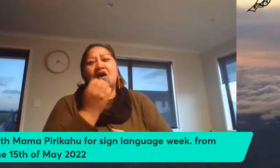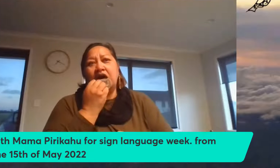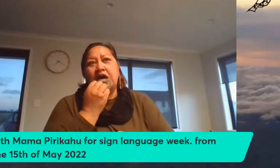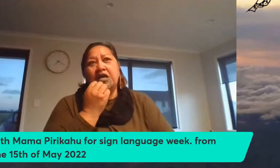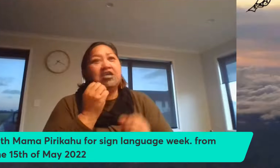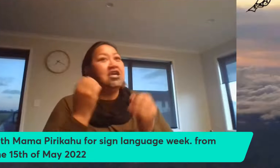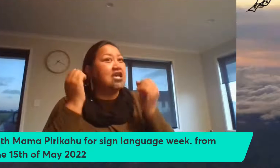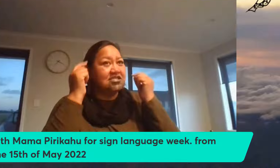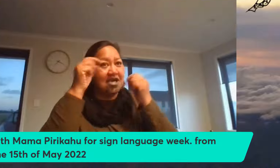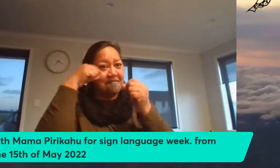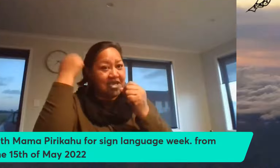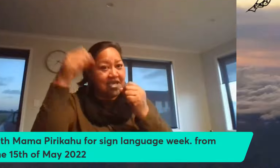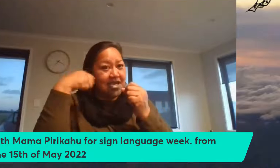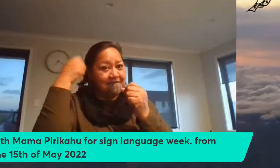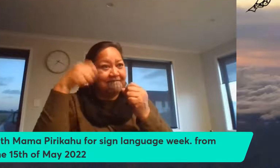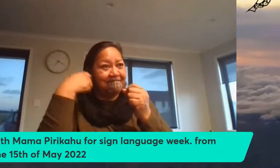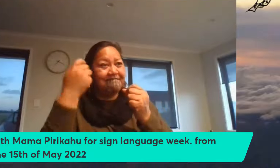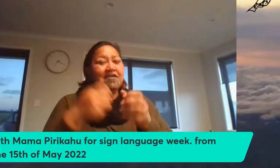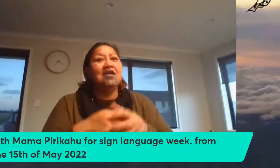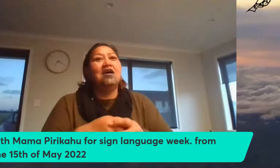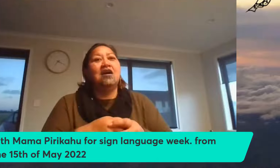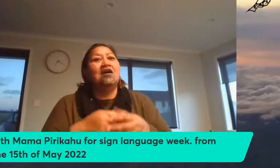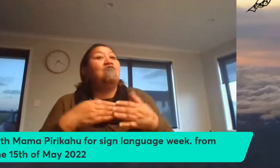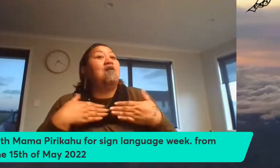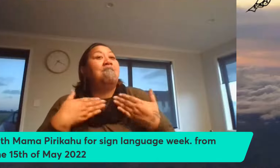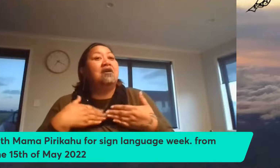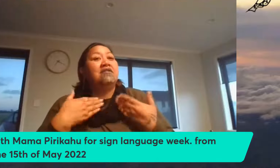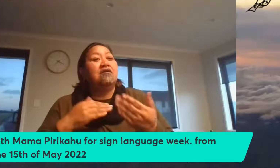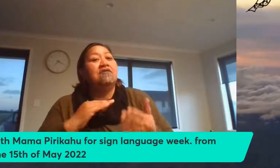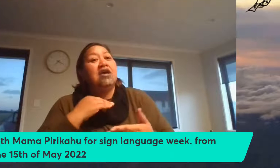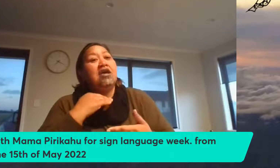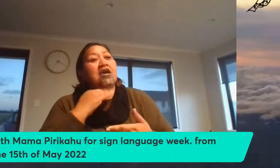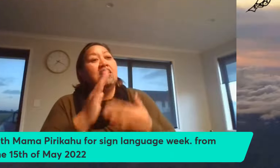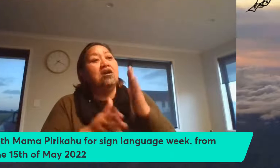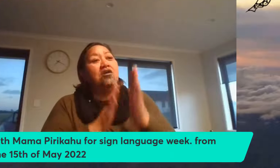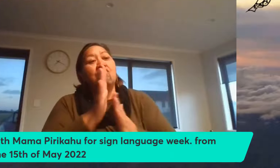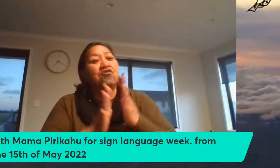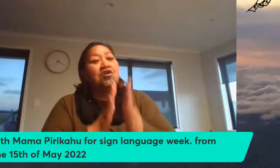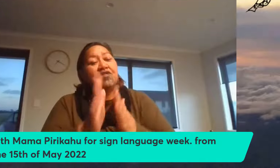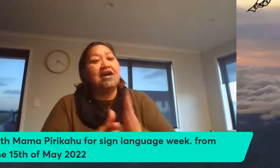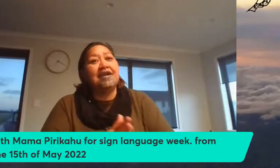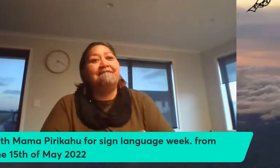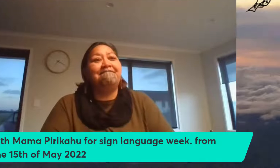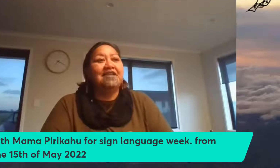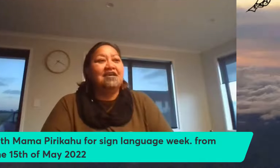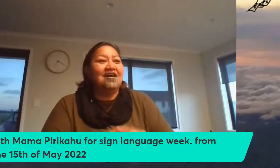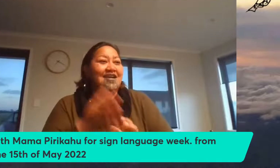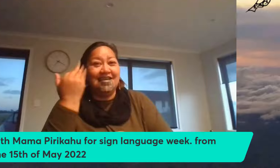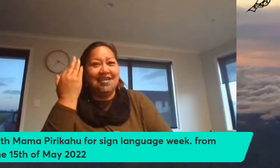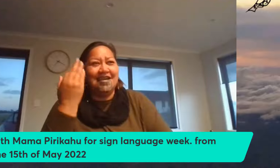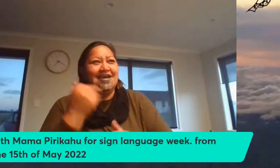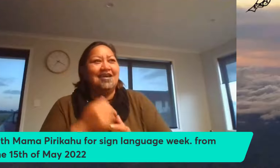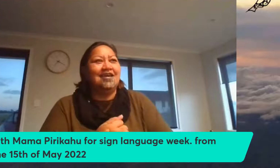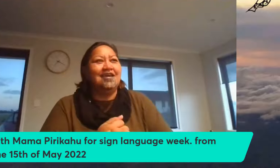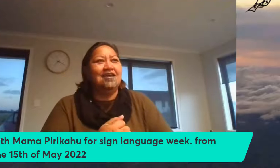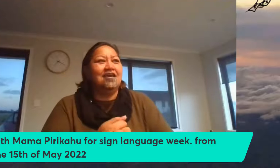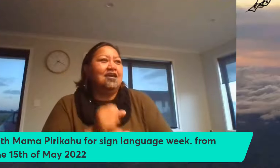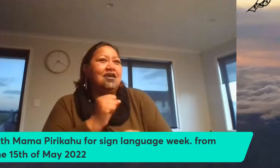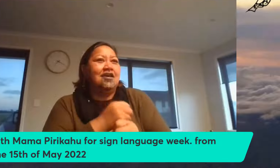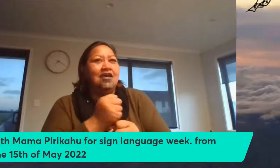momo kiriata me ki o a mātou e rotarotana. Ara